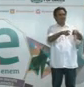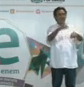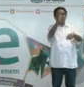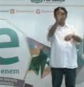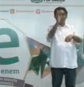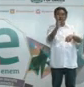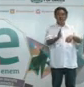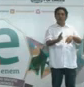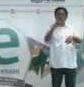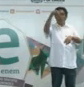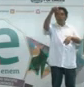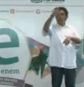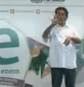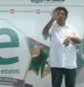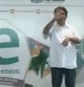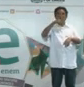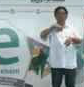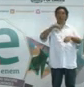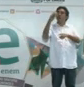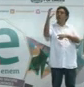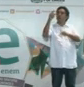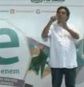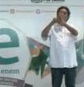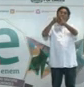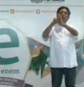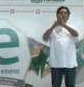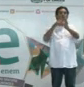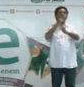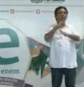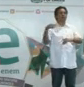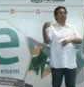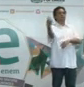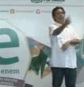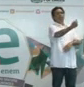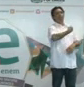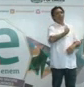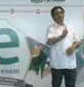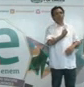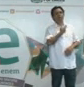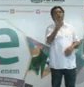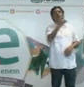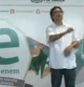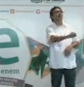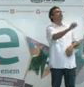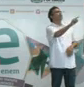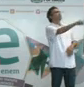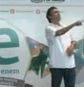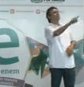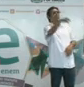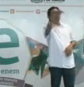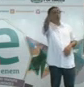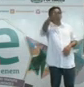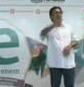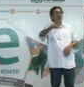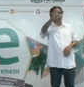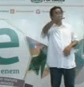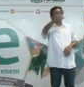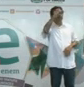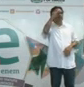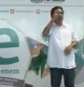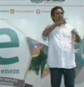e define cientificamente quem somos nós, ou seja, quem é o nordestino, quem